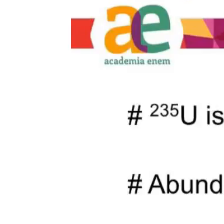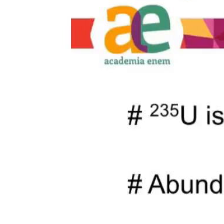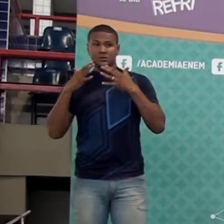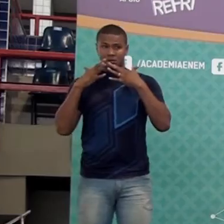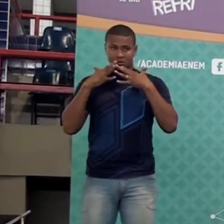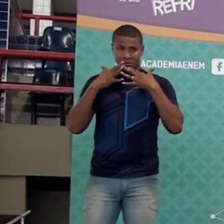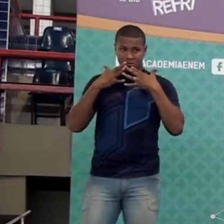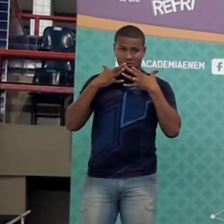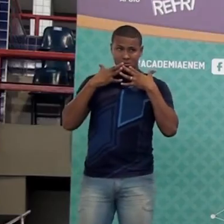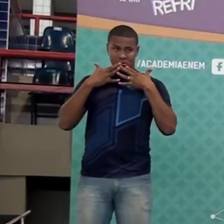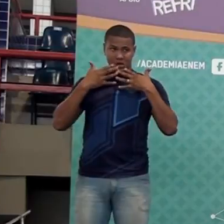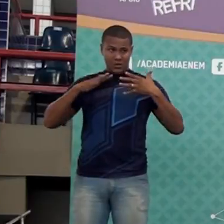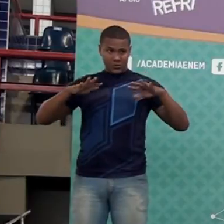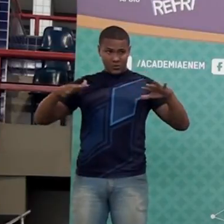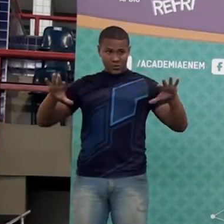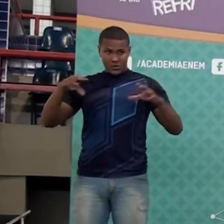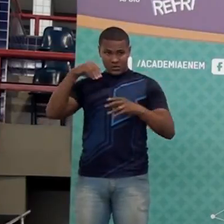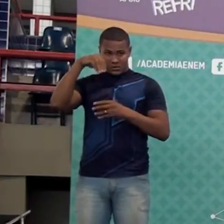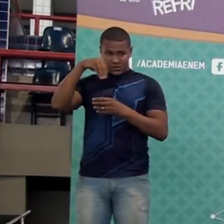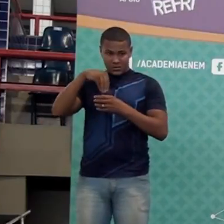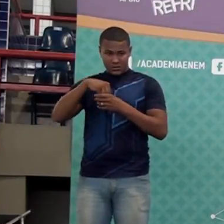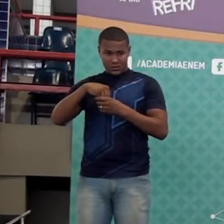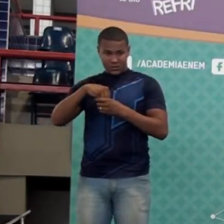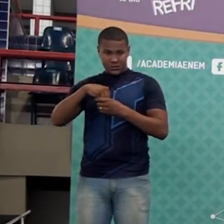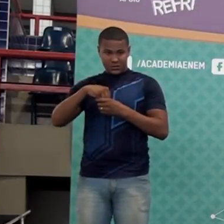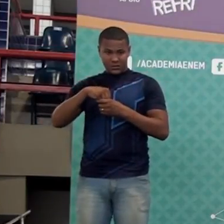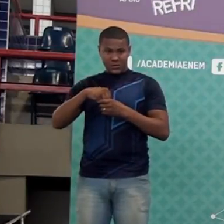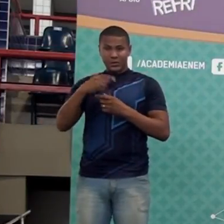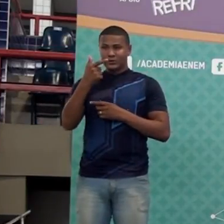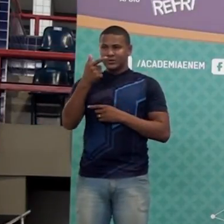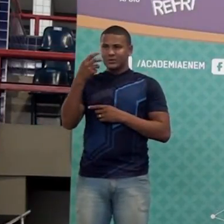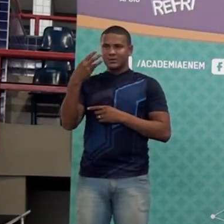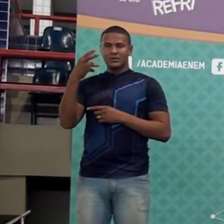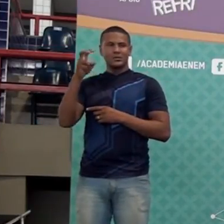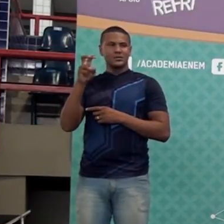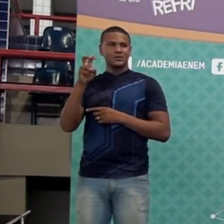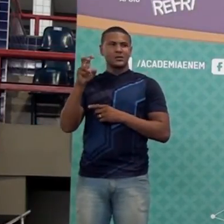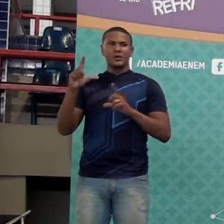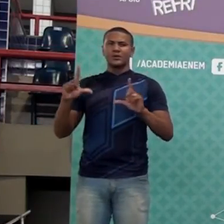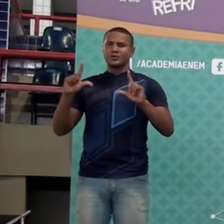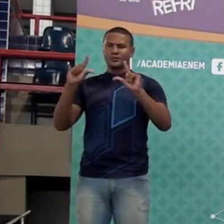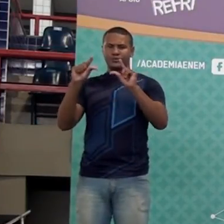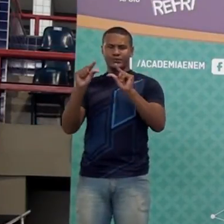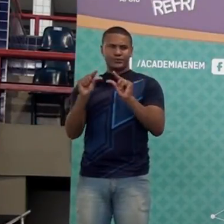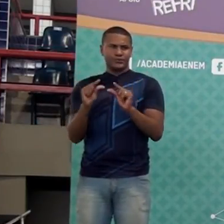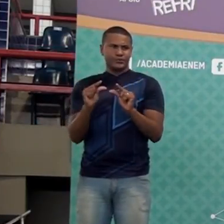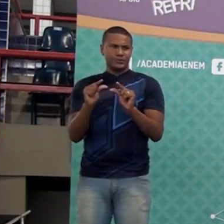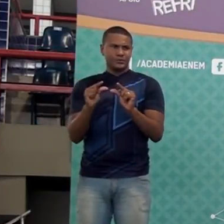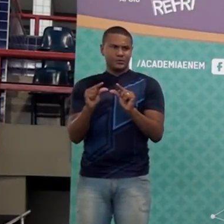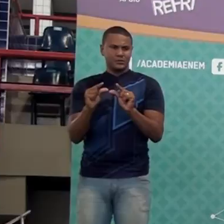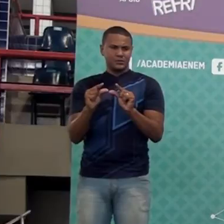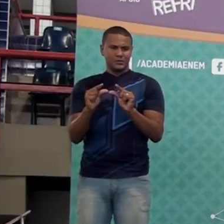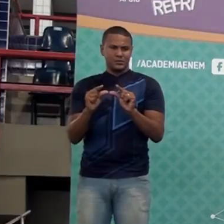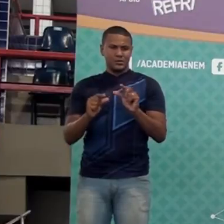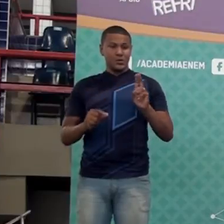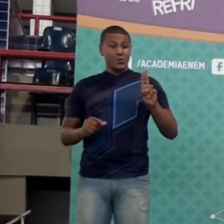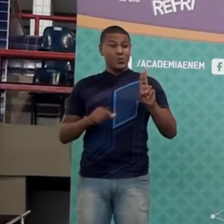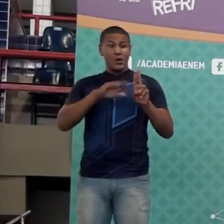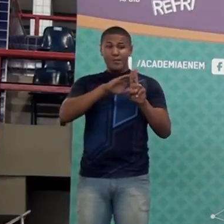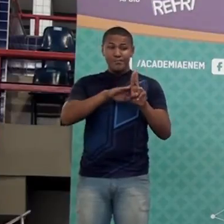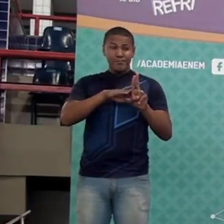esse isótopo 235, ele está em menor quantidade, ó. Do urânio presente na